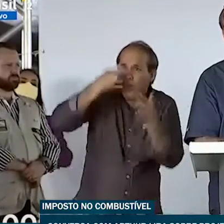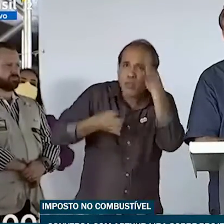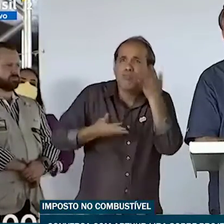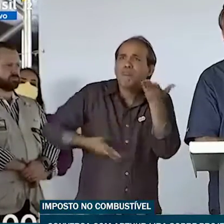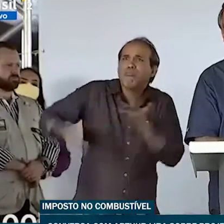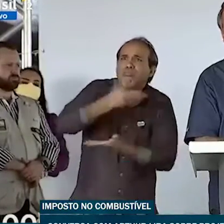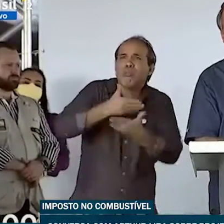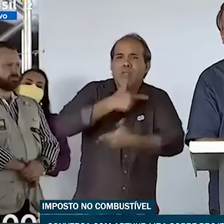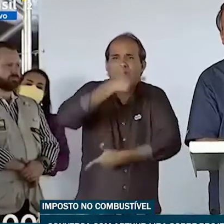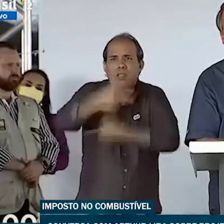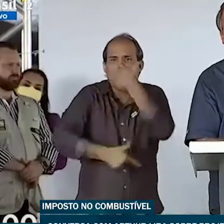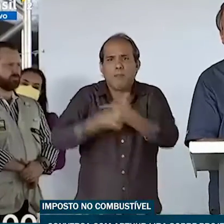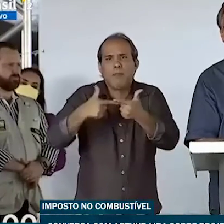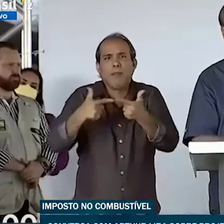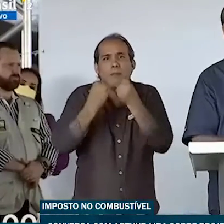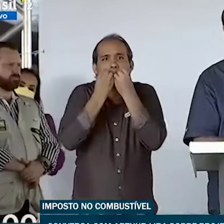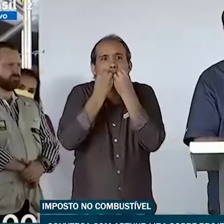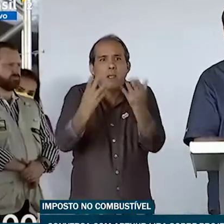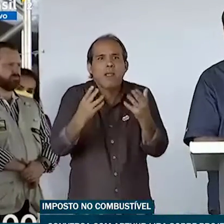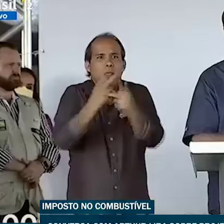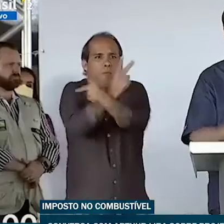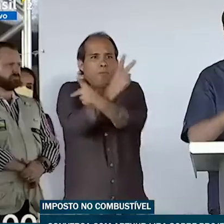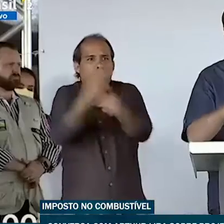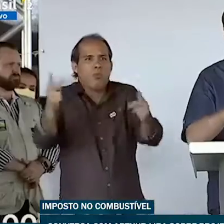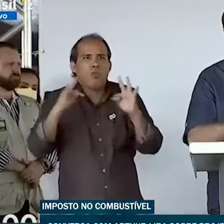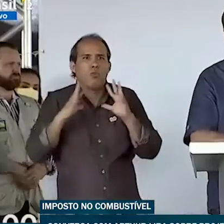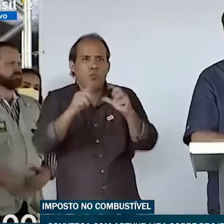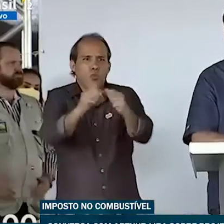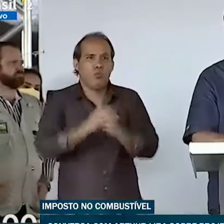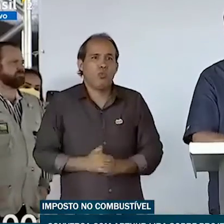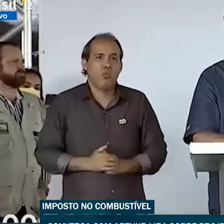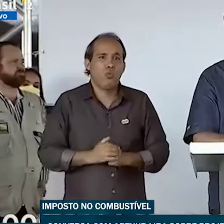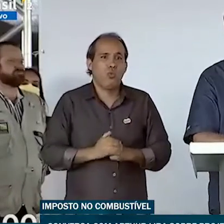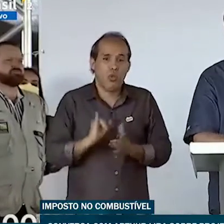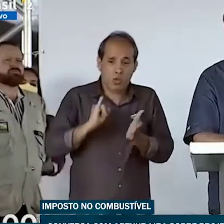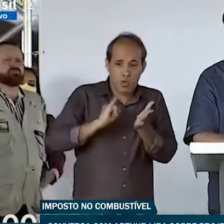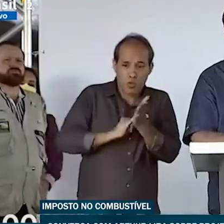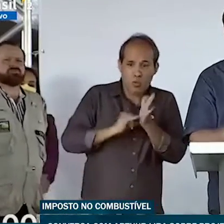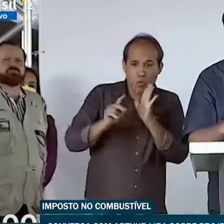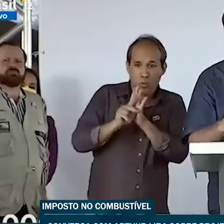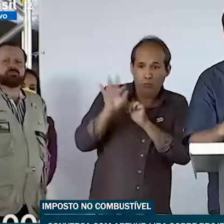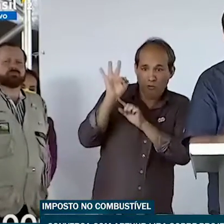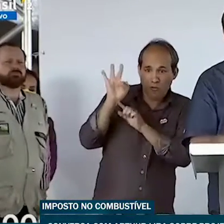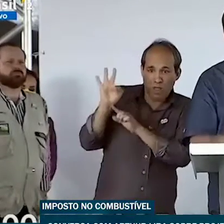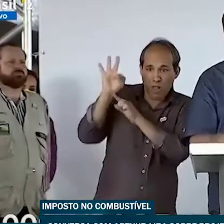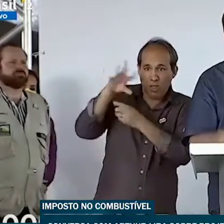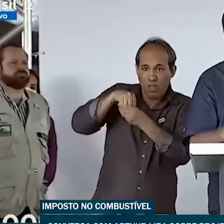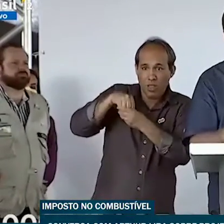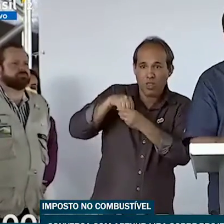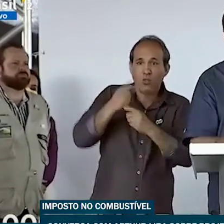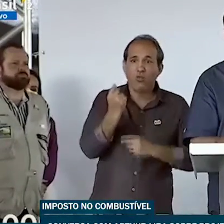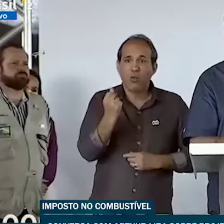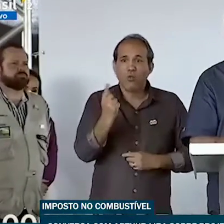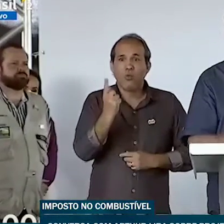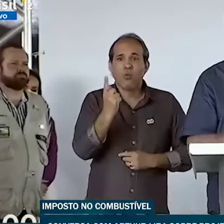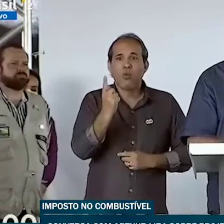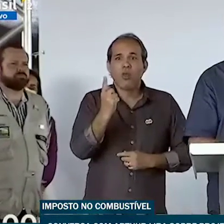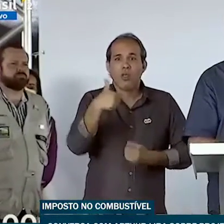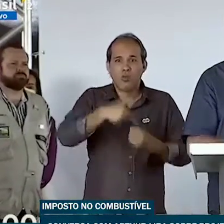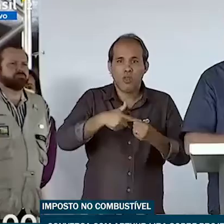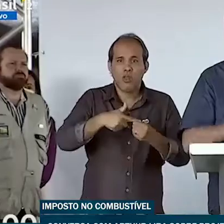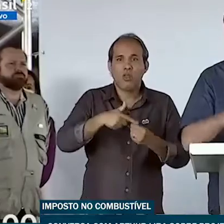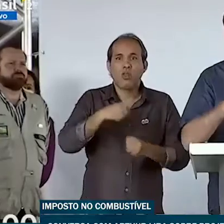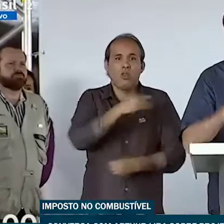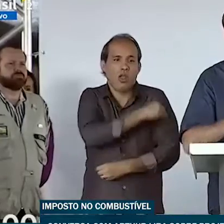trabalharmos para o bem de todos vocês. Os impostos federais na gasolina, no diesel e